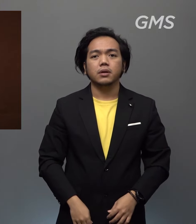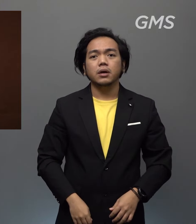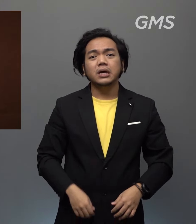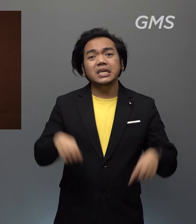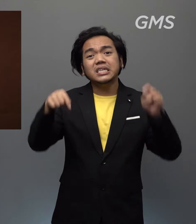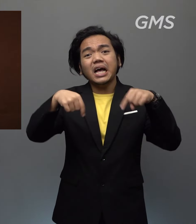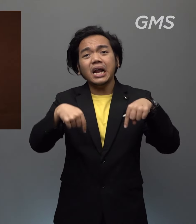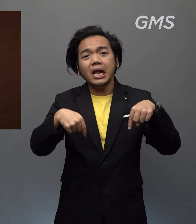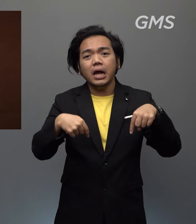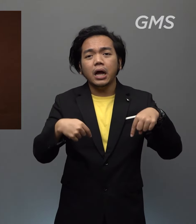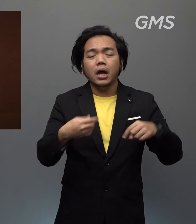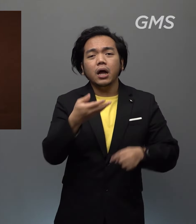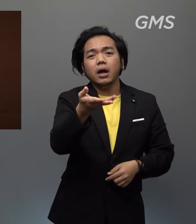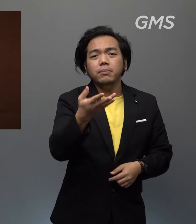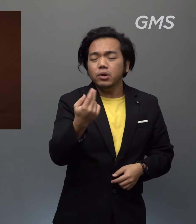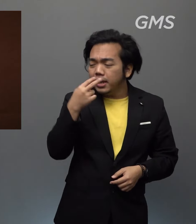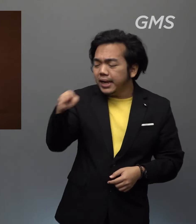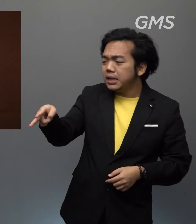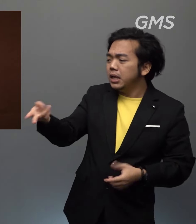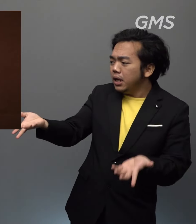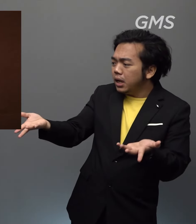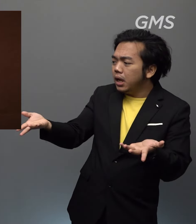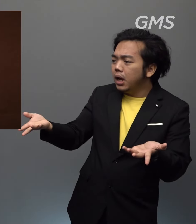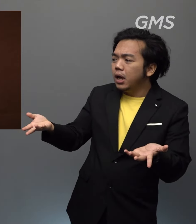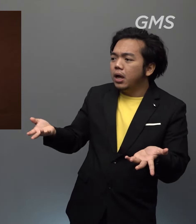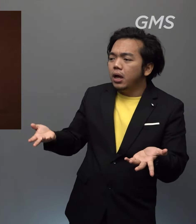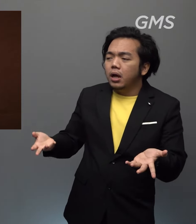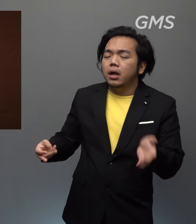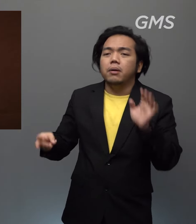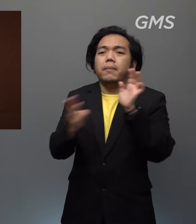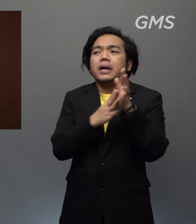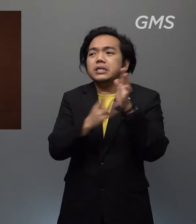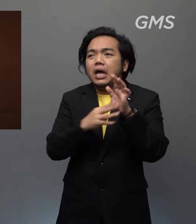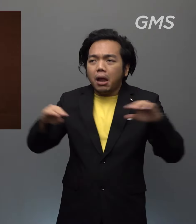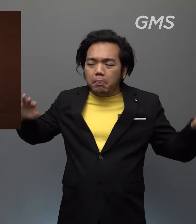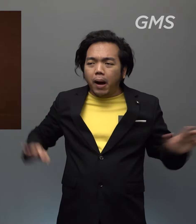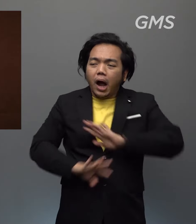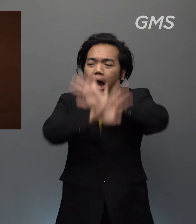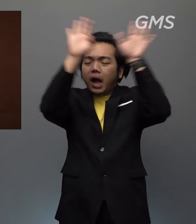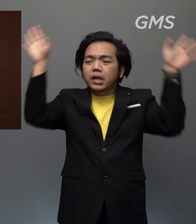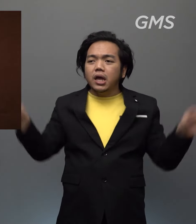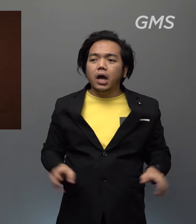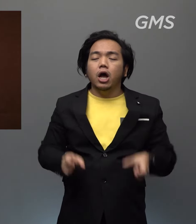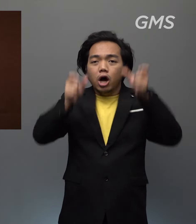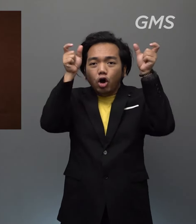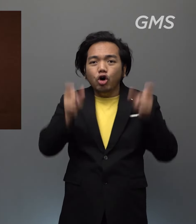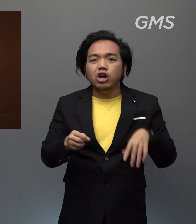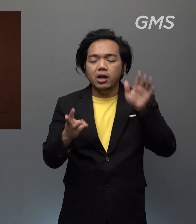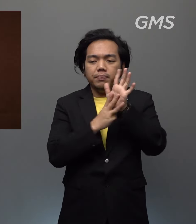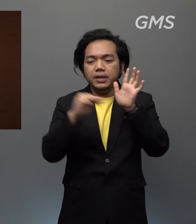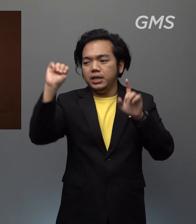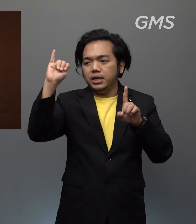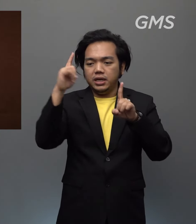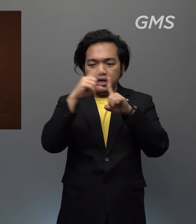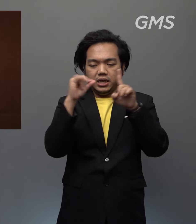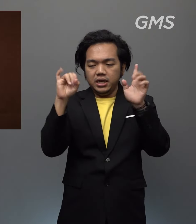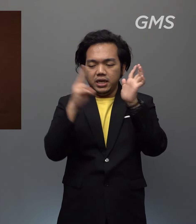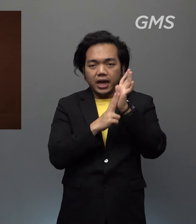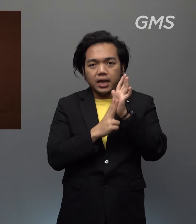sekarang Tuhan membuang kami dan menyerahkan kami ke dalam cengkraman orang Midian. Respon manusianya,